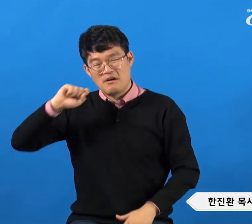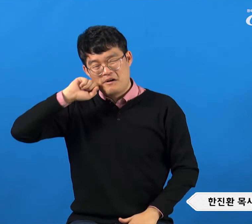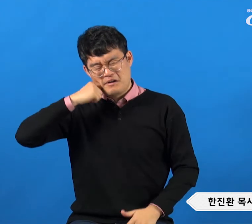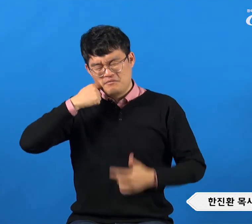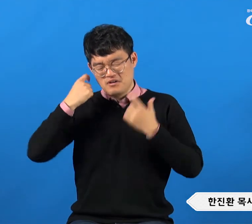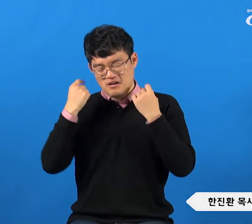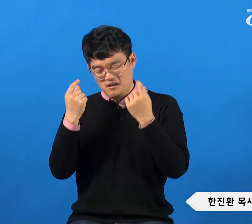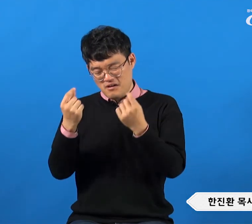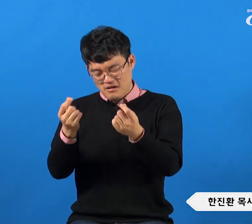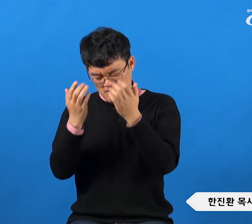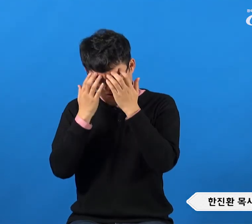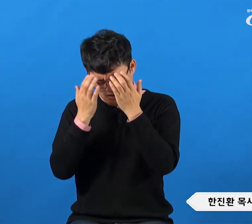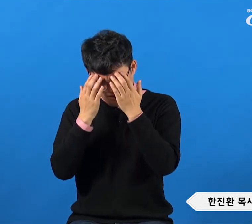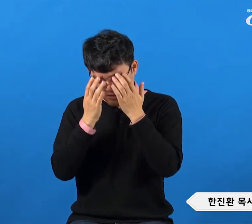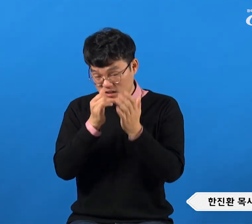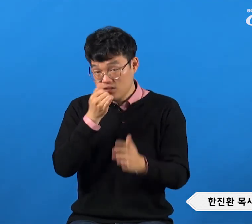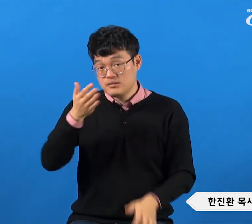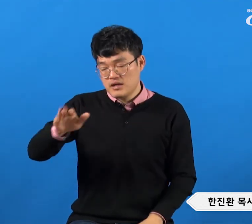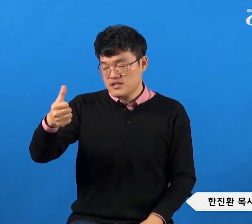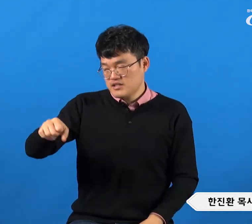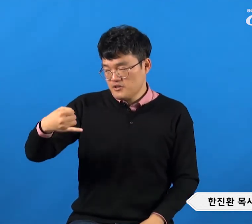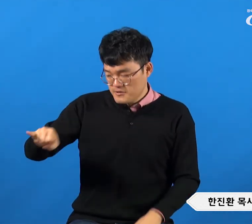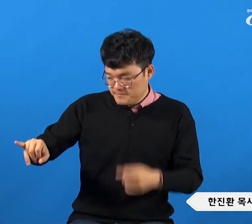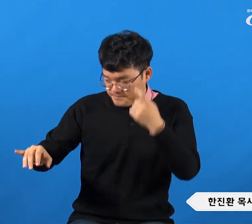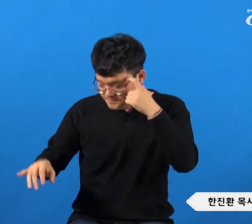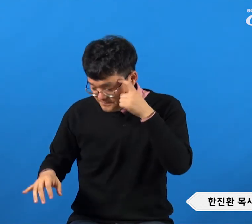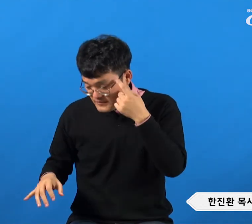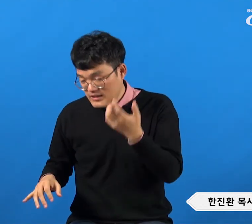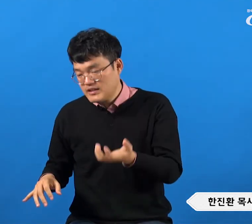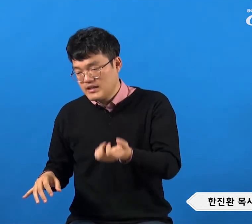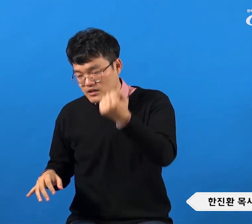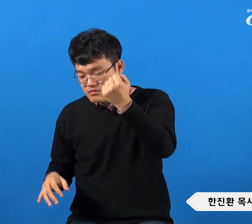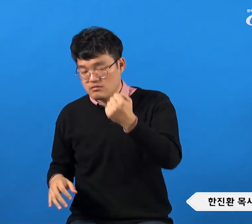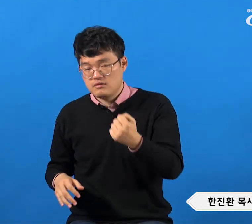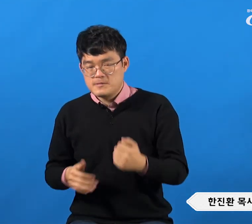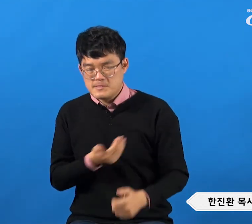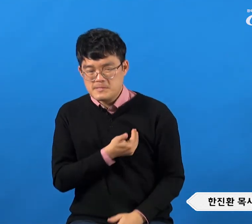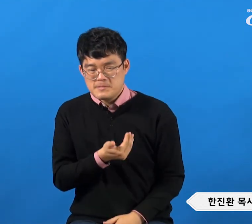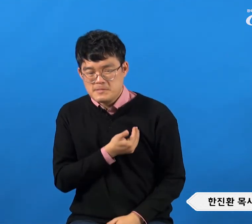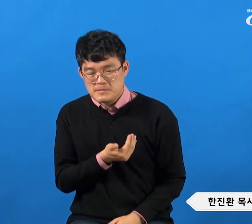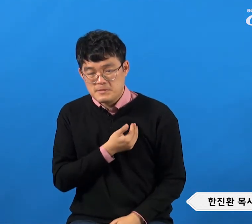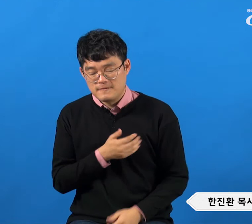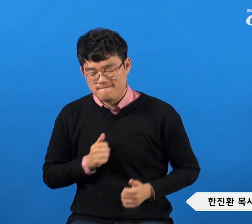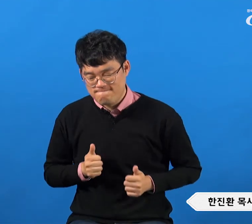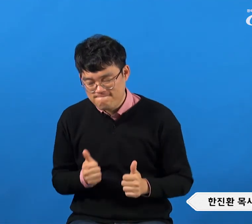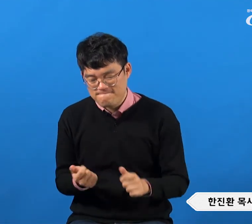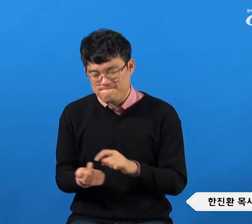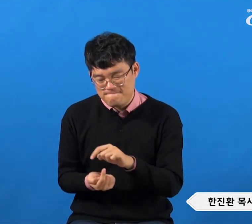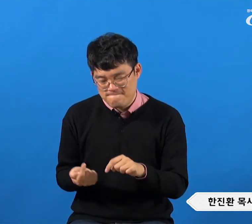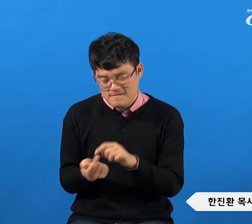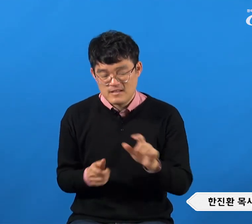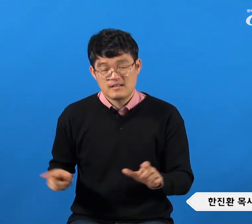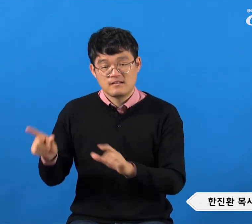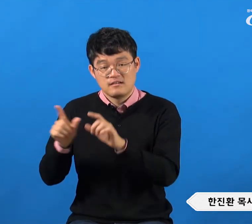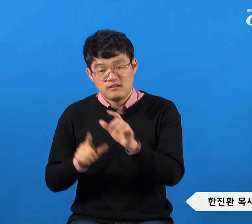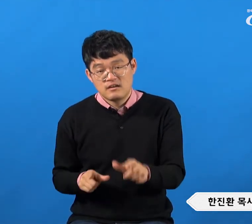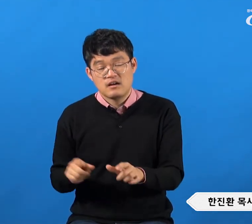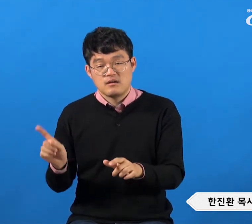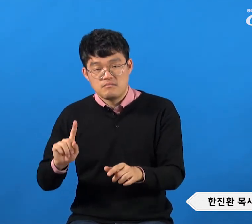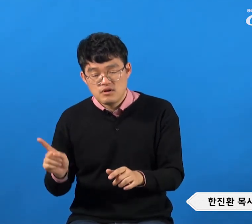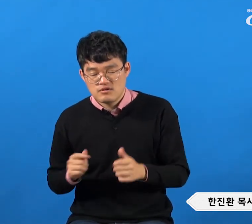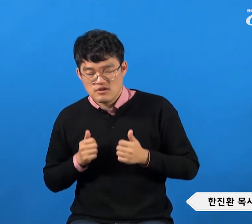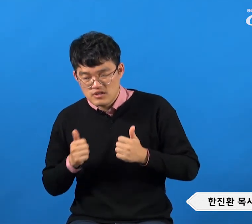여전히 계속되었지만은 그래도 자식들을 생각하면서 꿋꿋이 버텨냈습니다. 죽을